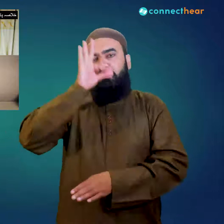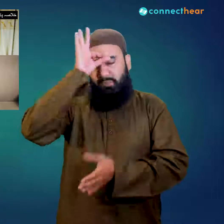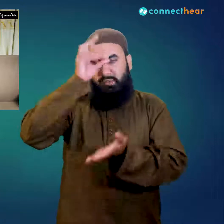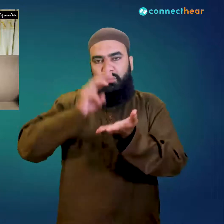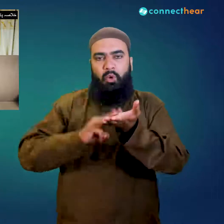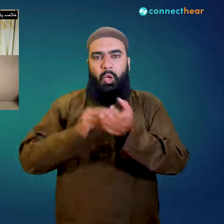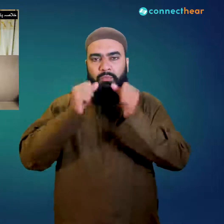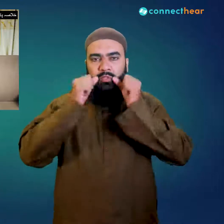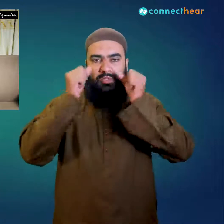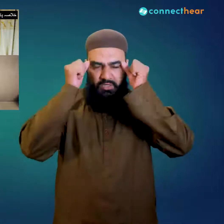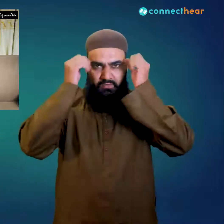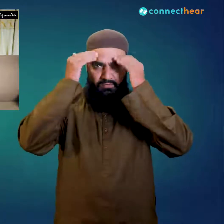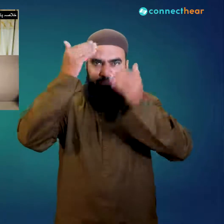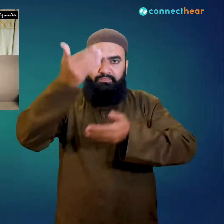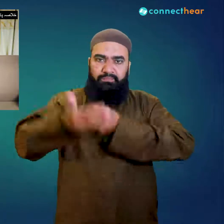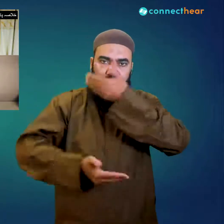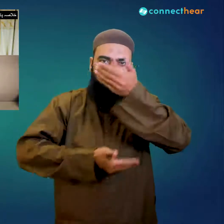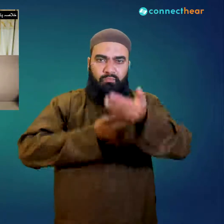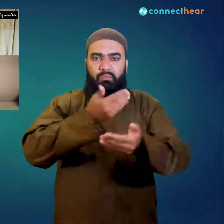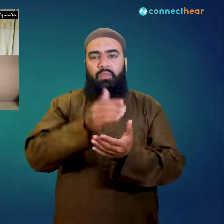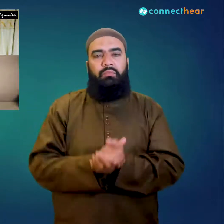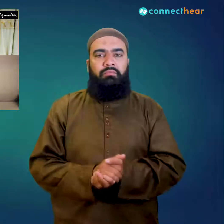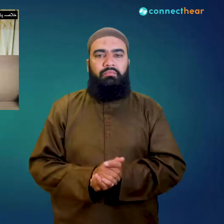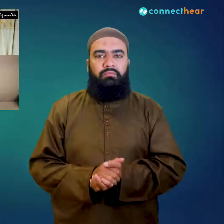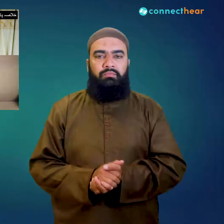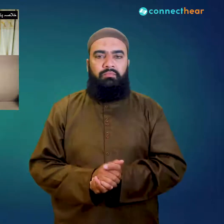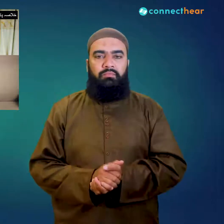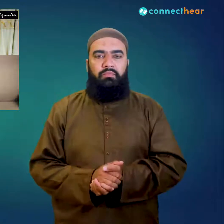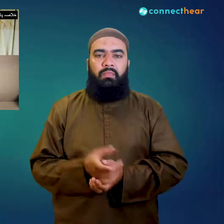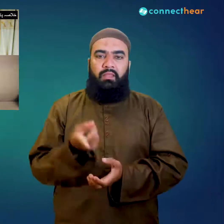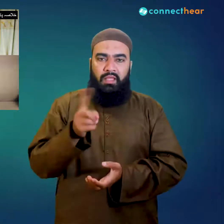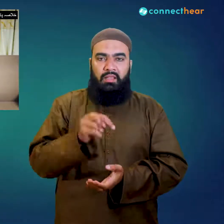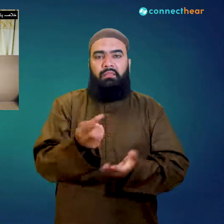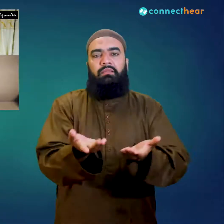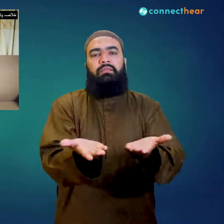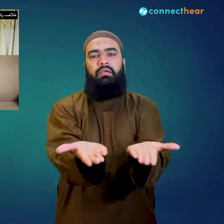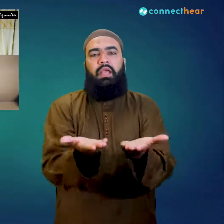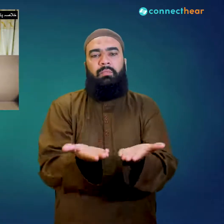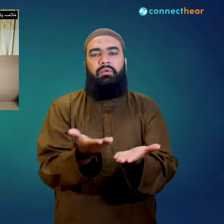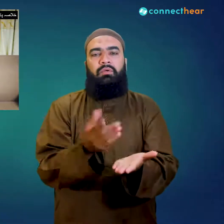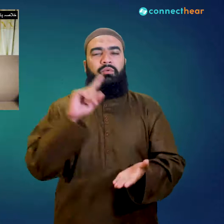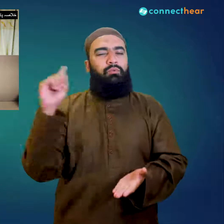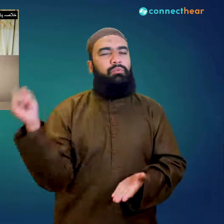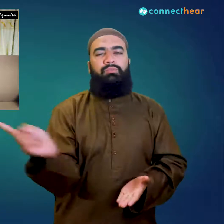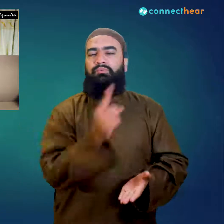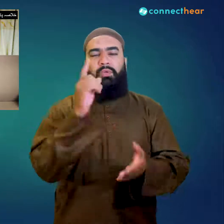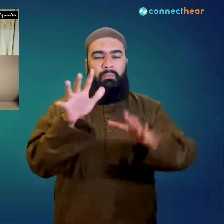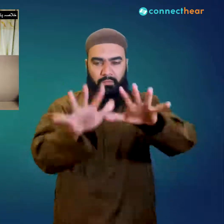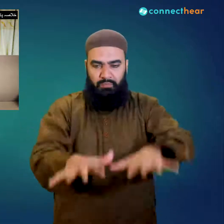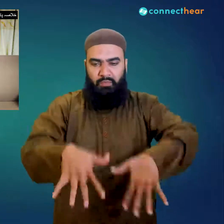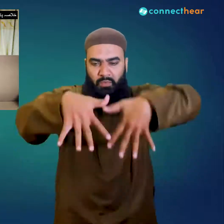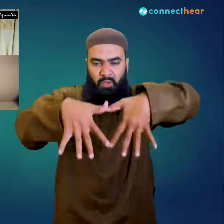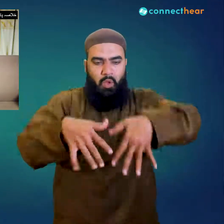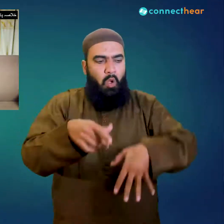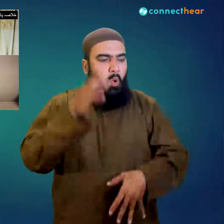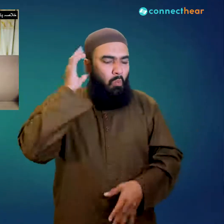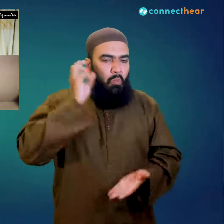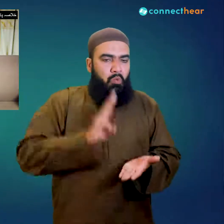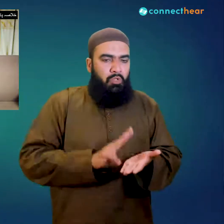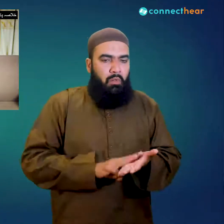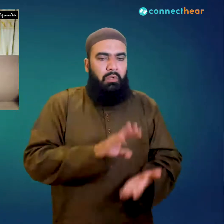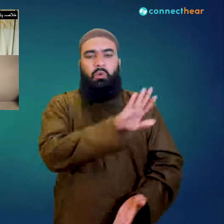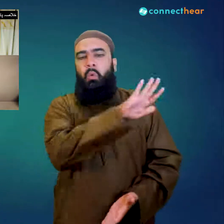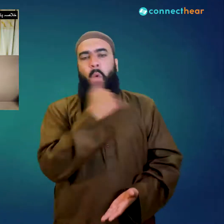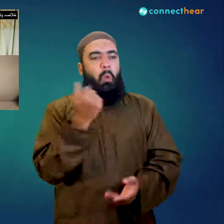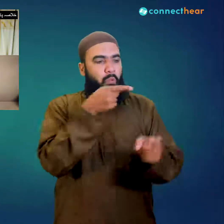العزت شہداء سے یہ فرمائیں گے کہ تمہاری کیا حاجت ہے اور کیا تمنا ہے، خواہش ہے، تو وہ بجائے اس کے کہ اللہ کی نعمتوں